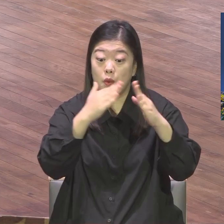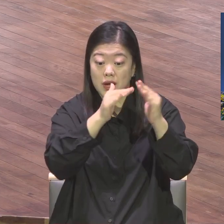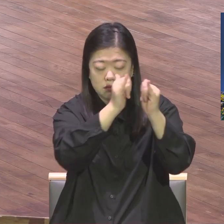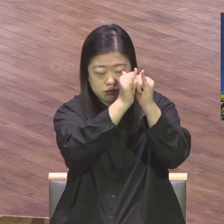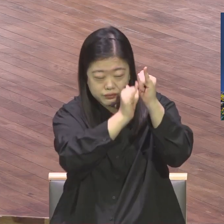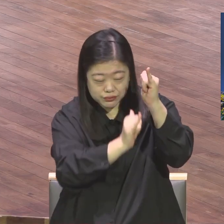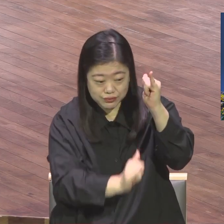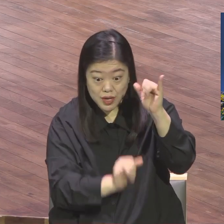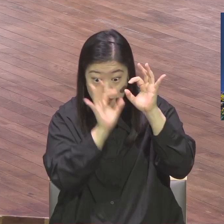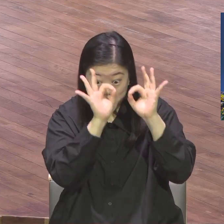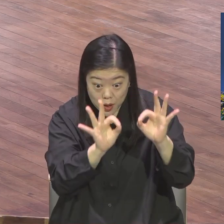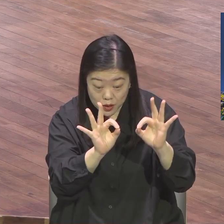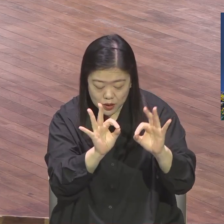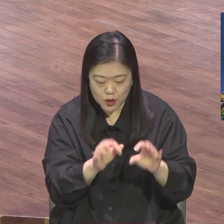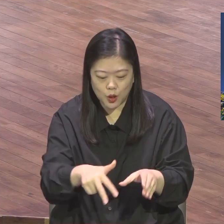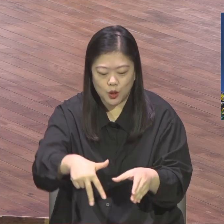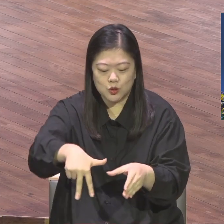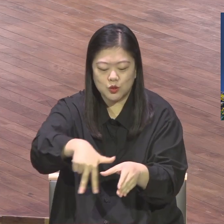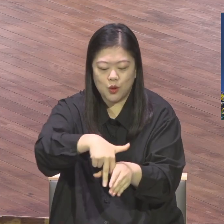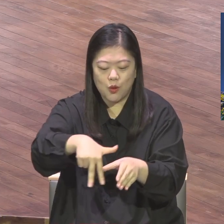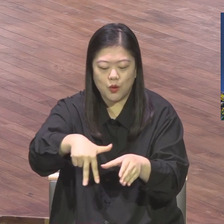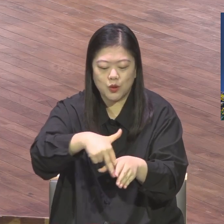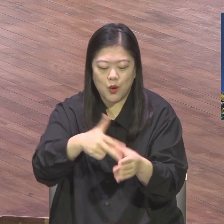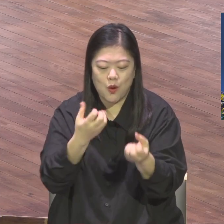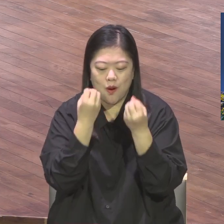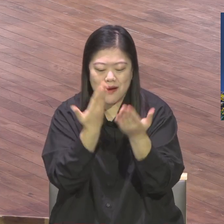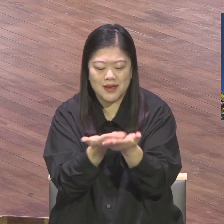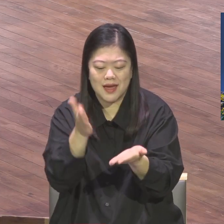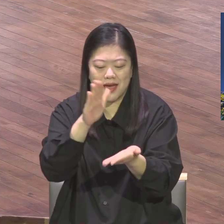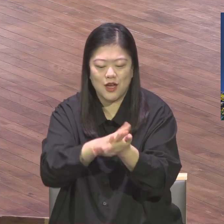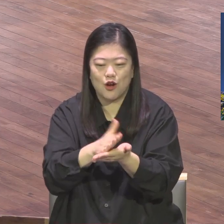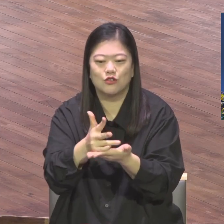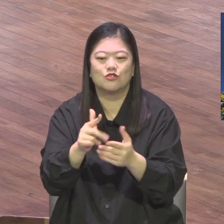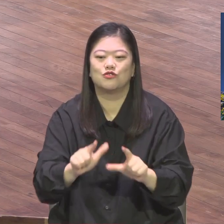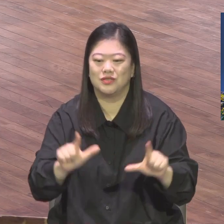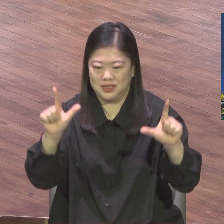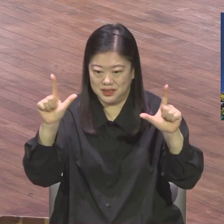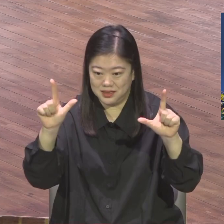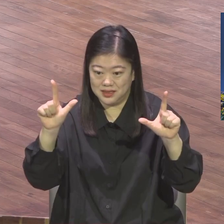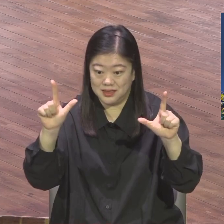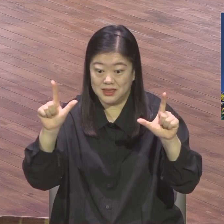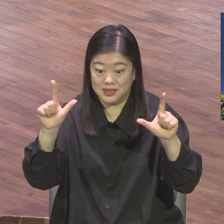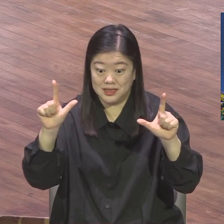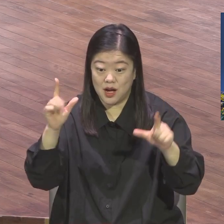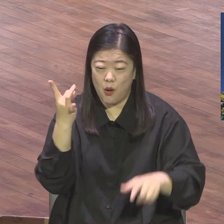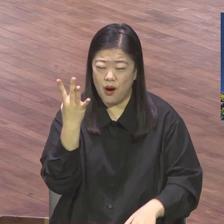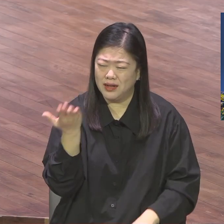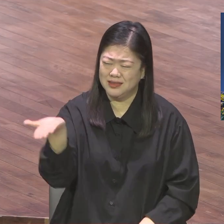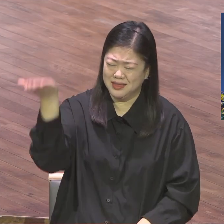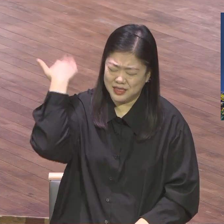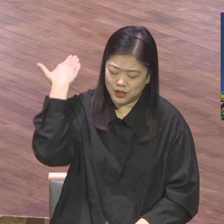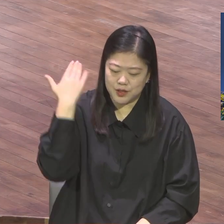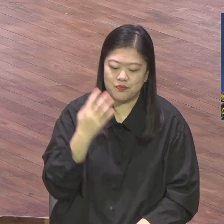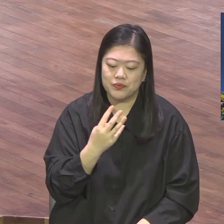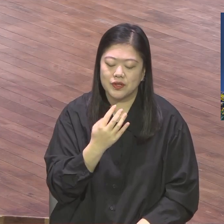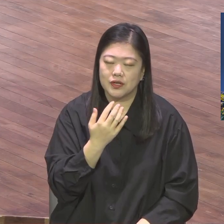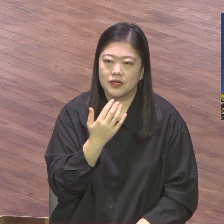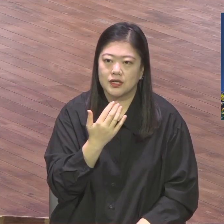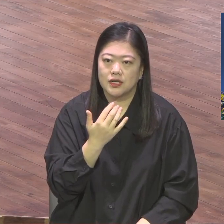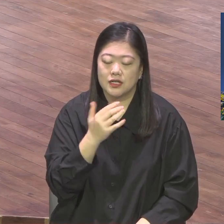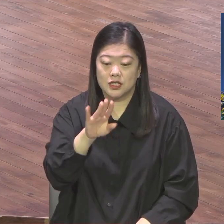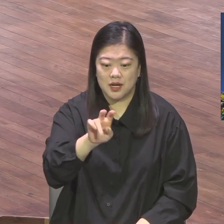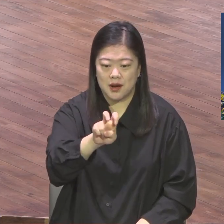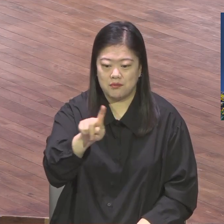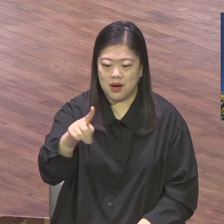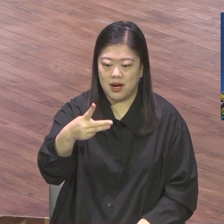종교 개혁의 주일입니다. 종교 개혁 주일. 오늘이 독일의 이 종교 개혁자